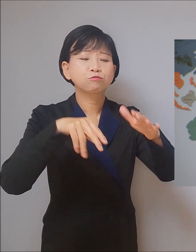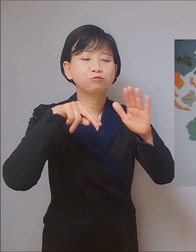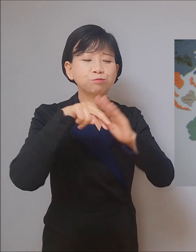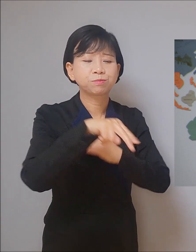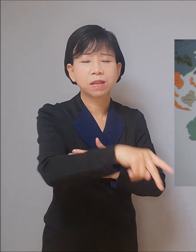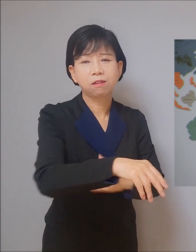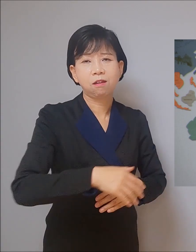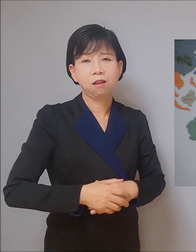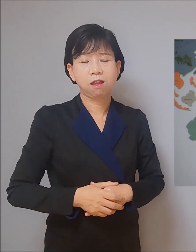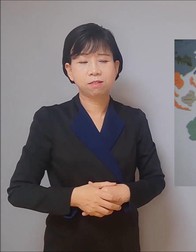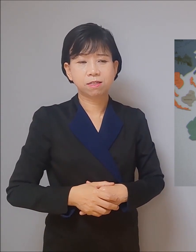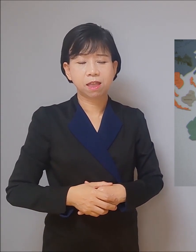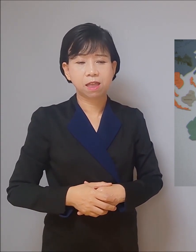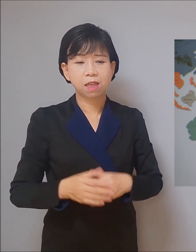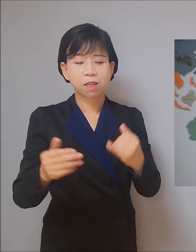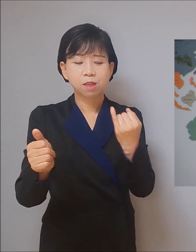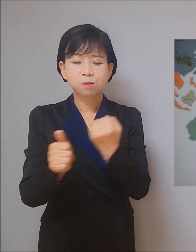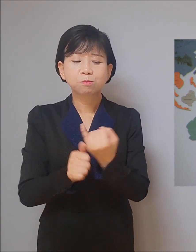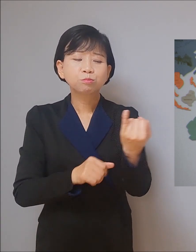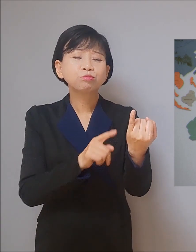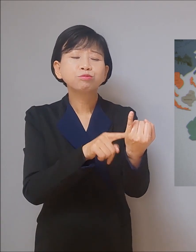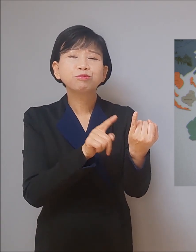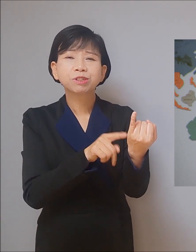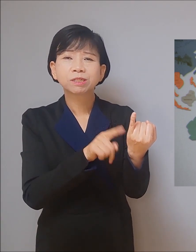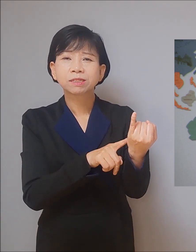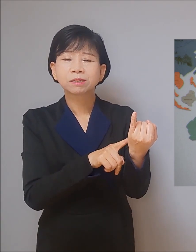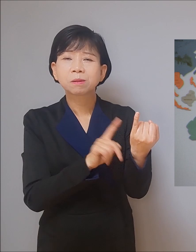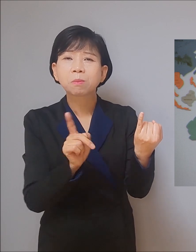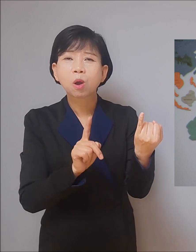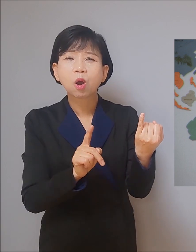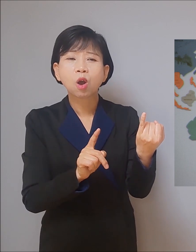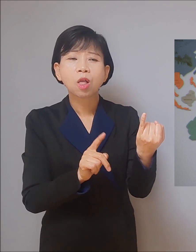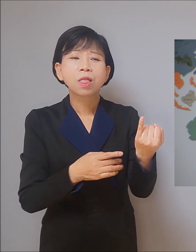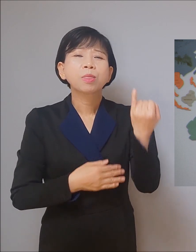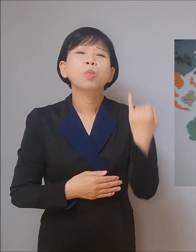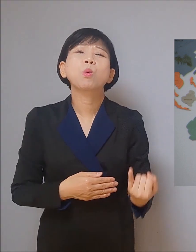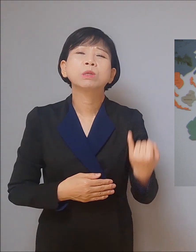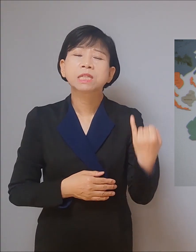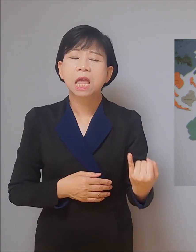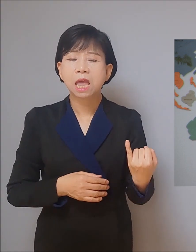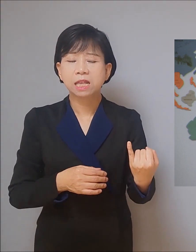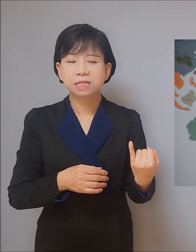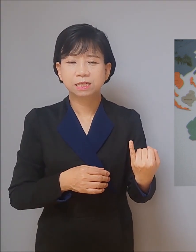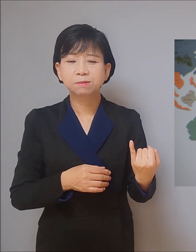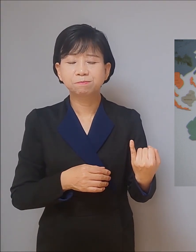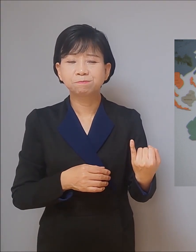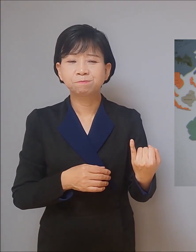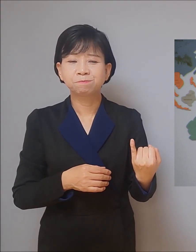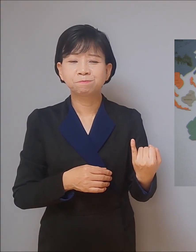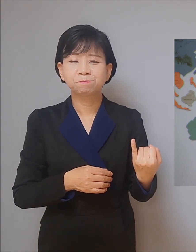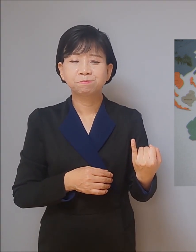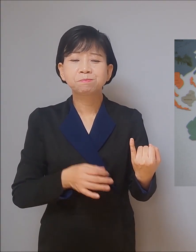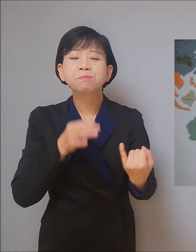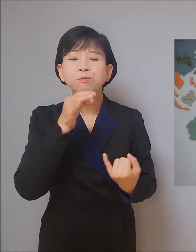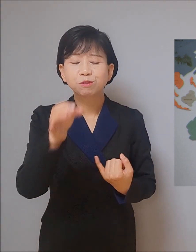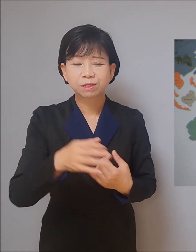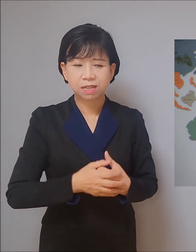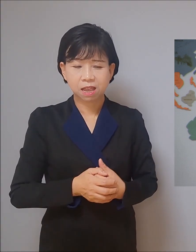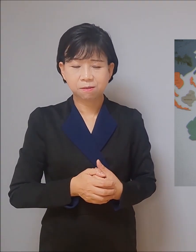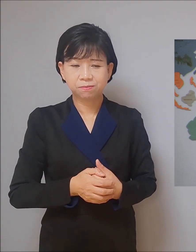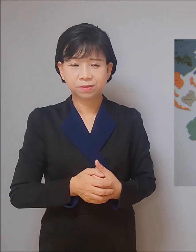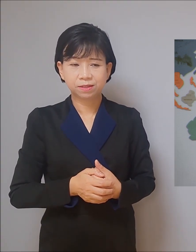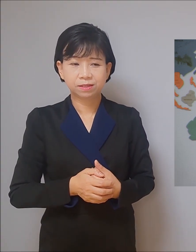하자 이렇게 말을 합니다. 자신의 목숨을 부지하고자 바로의 고관들에게